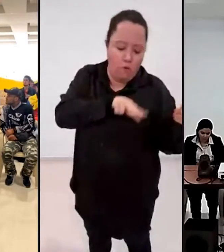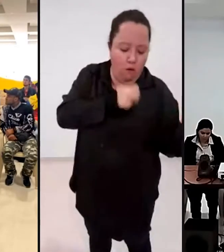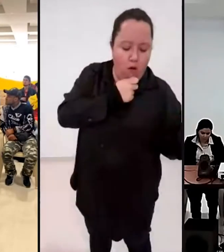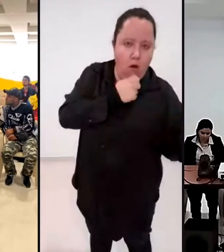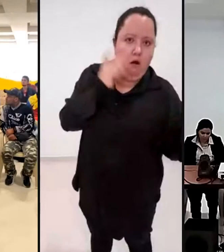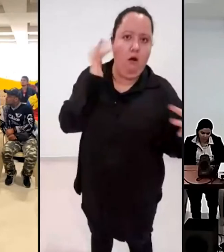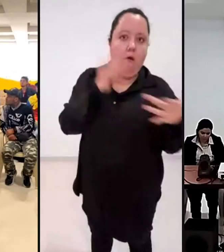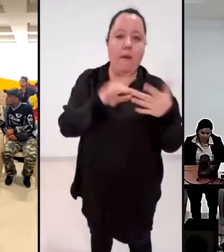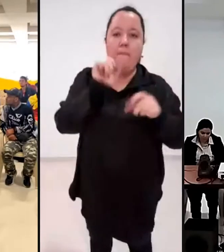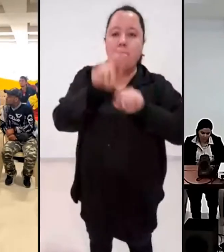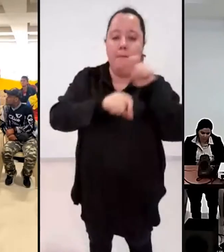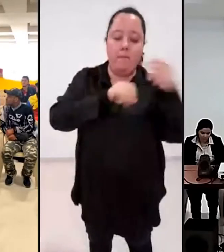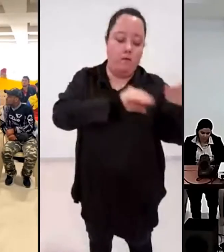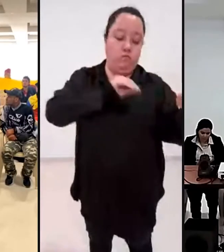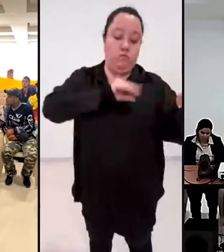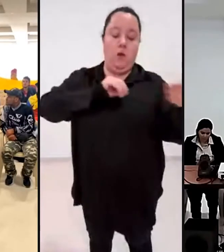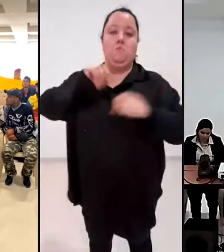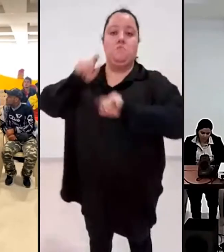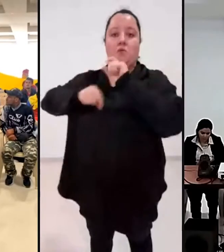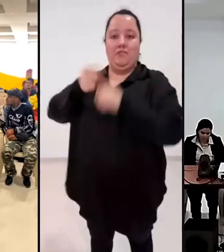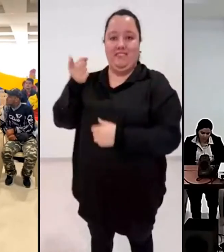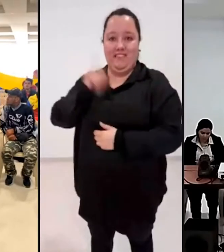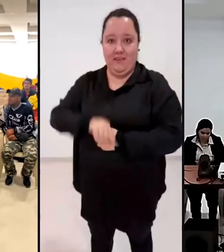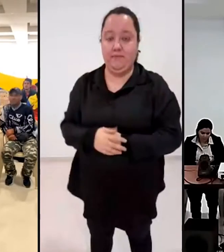las 3 cómo